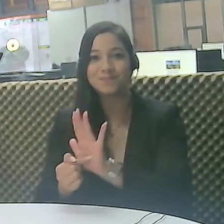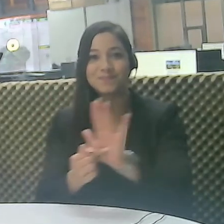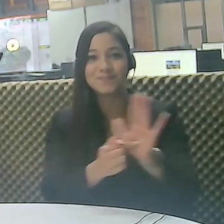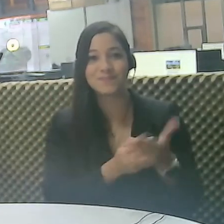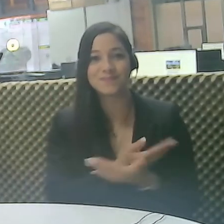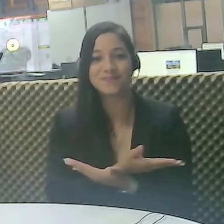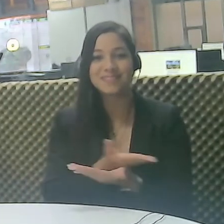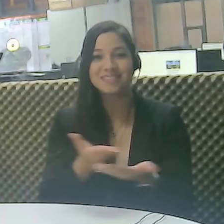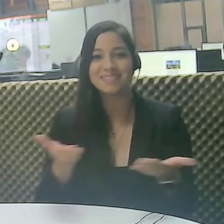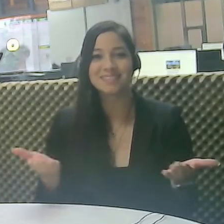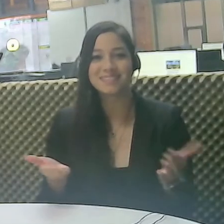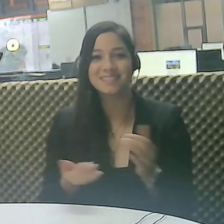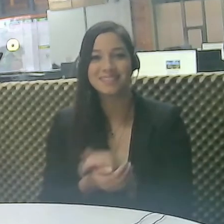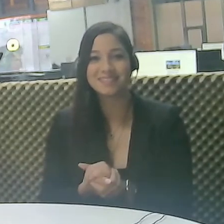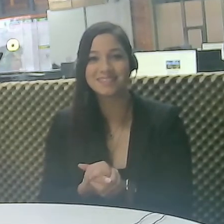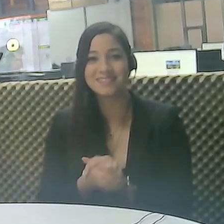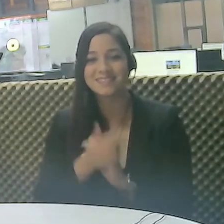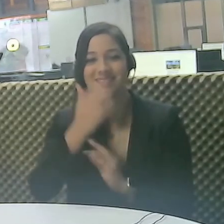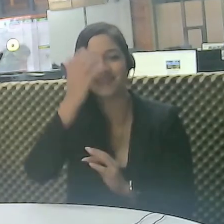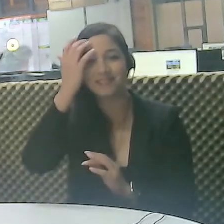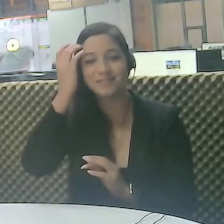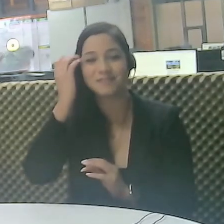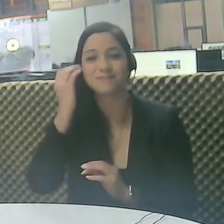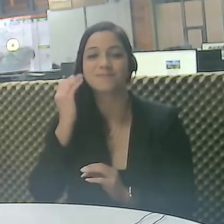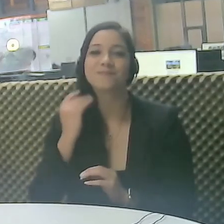Uberlândia no ar pra você.